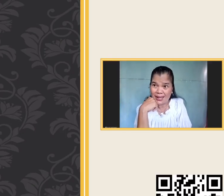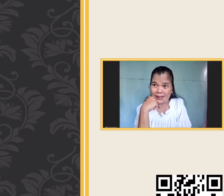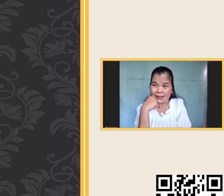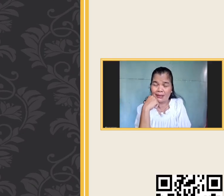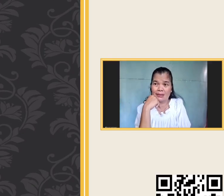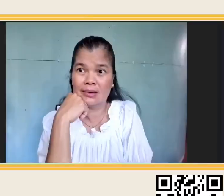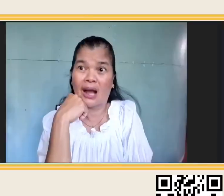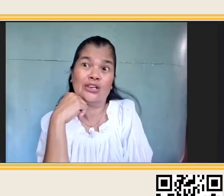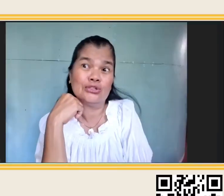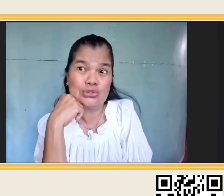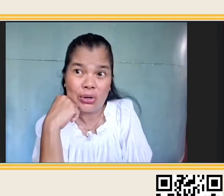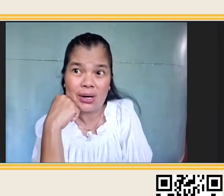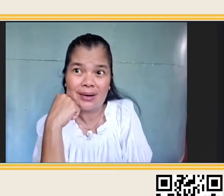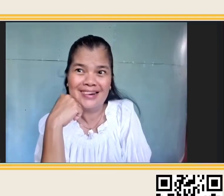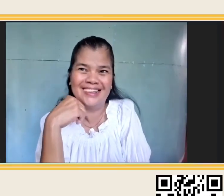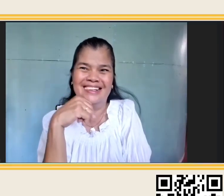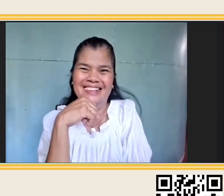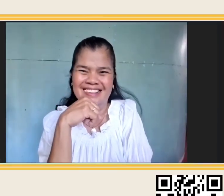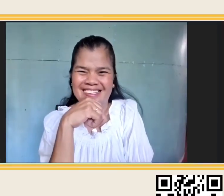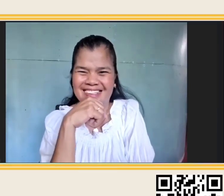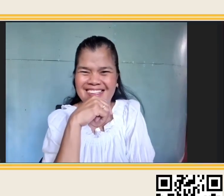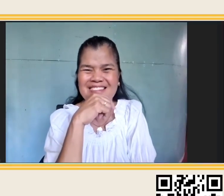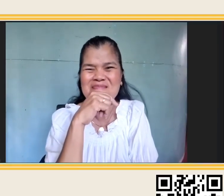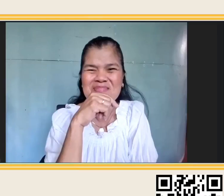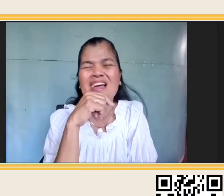mo siya? Are you sure?